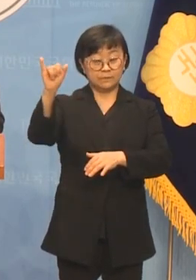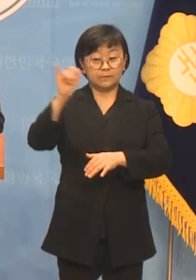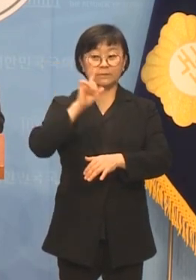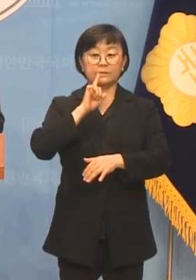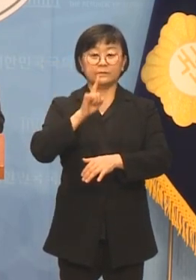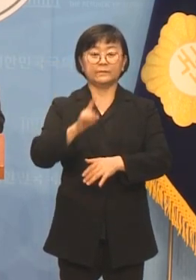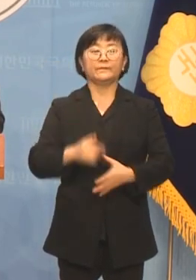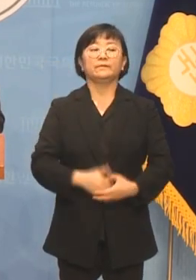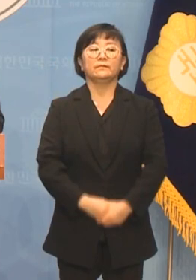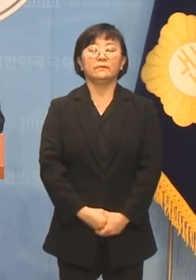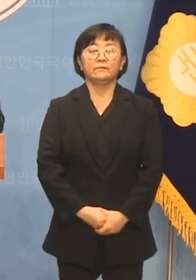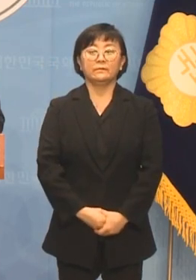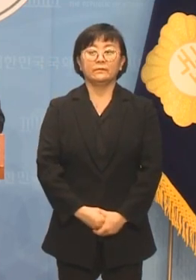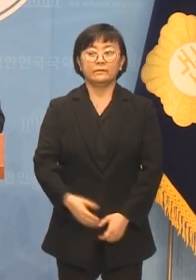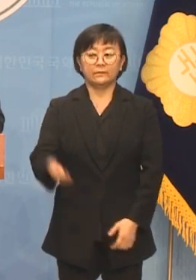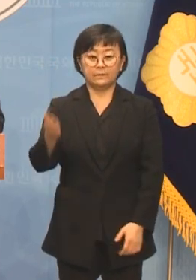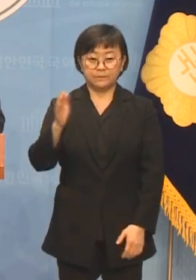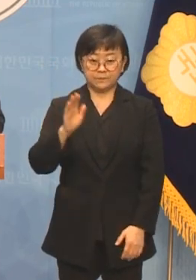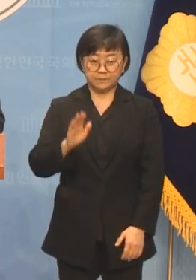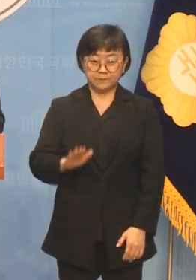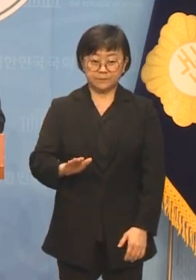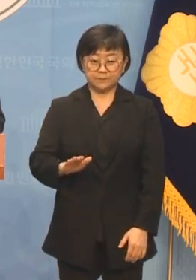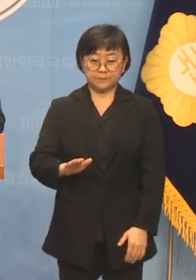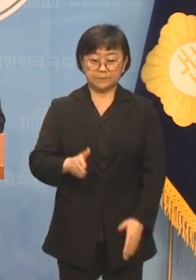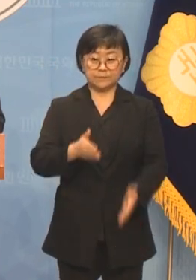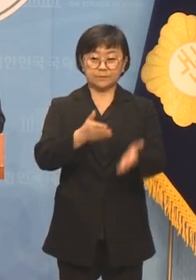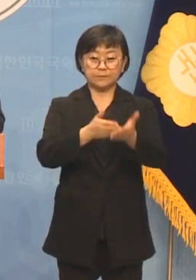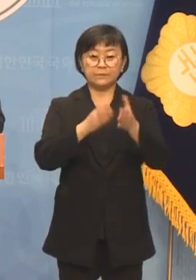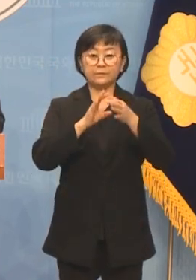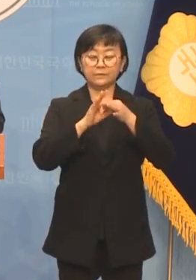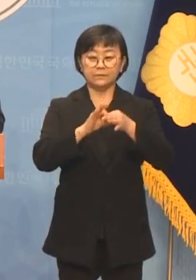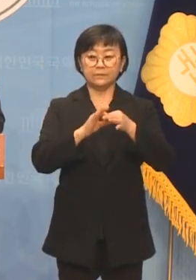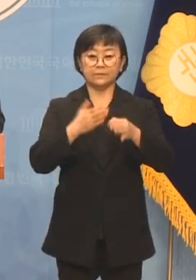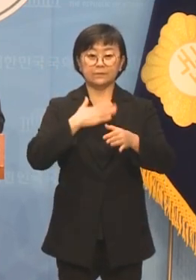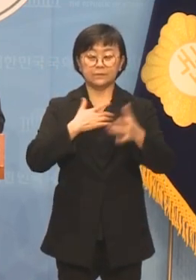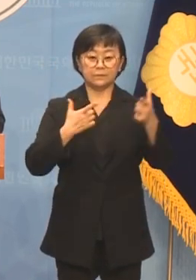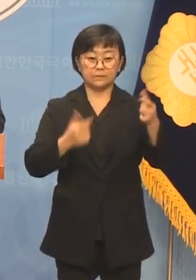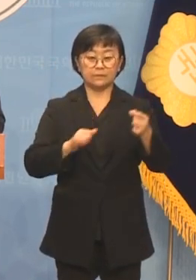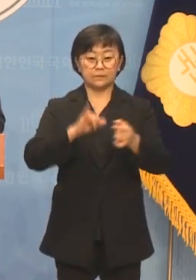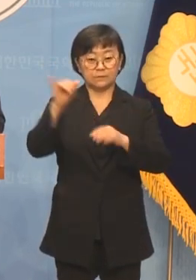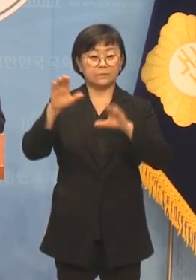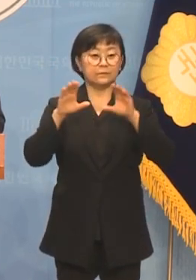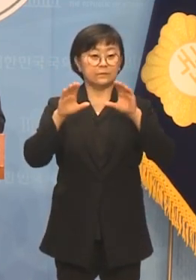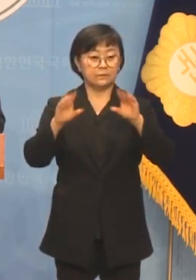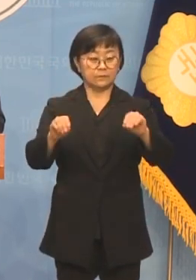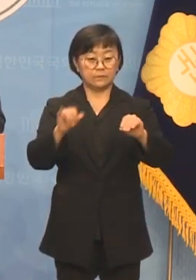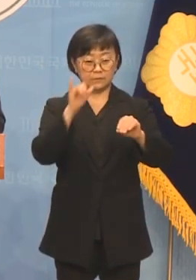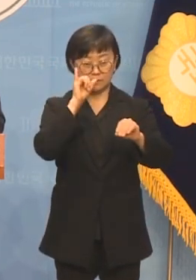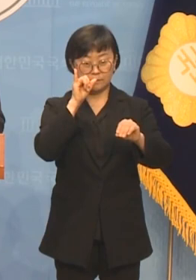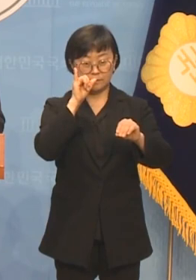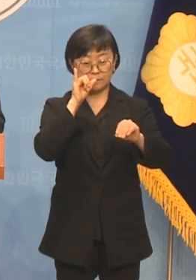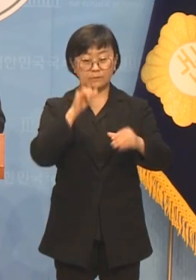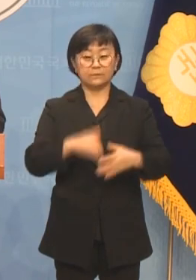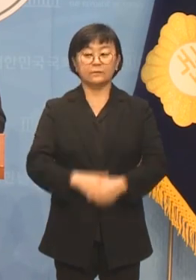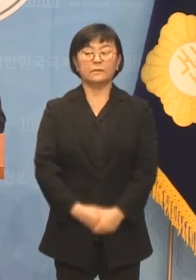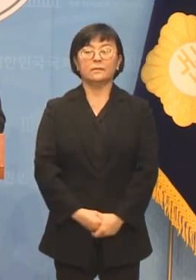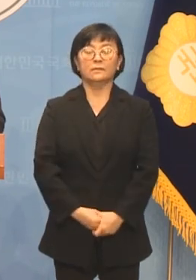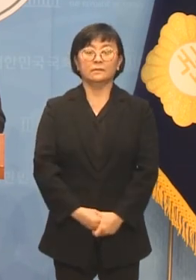출국하겠다라는 것입니다. 그런데 또 보도를 통해서 다 아시겠지만 출국 금지도 현재 당해 있는